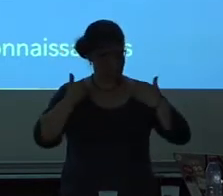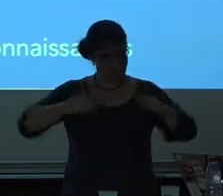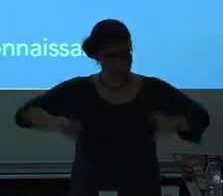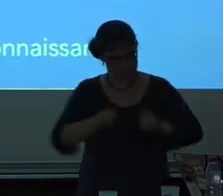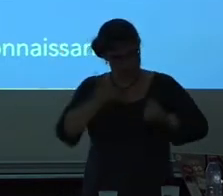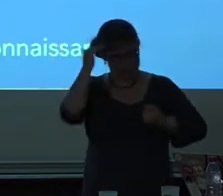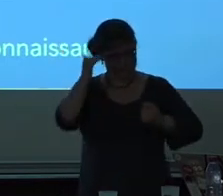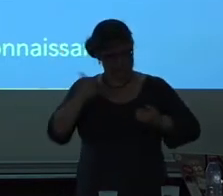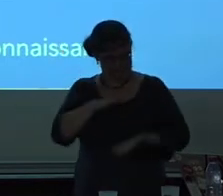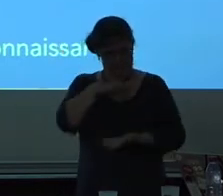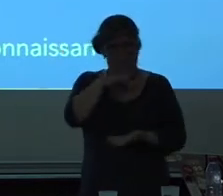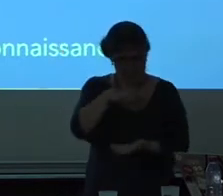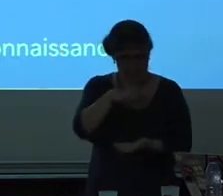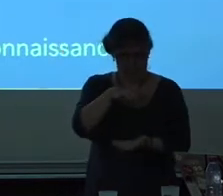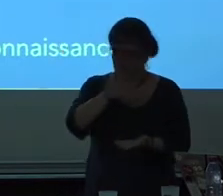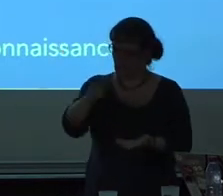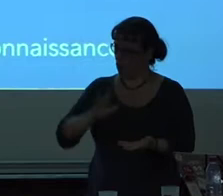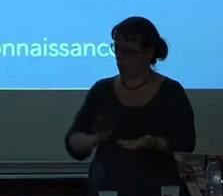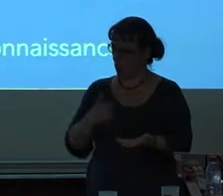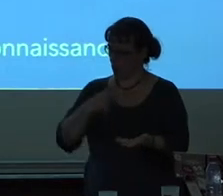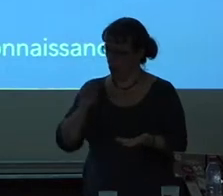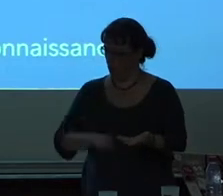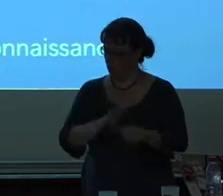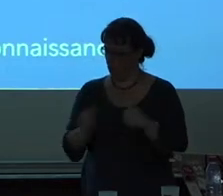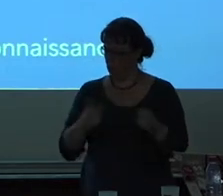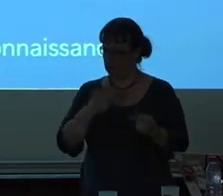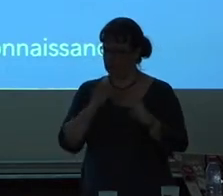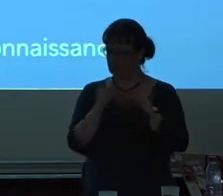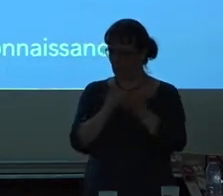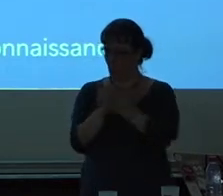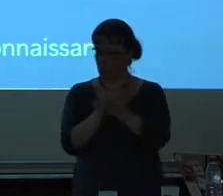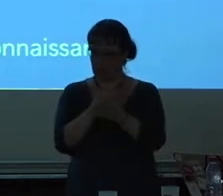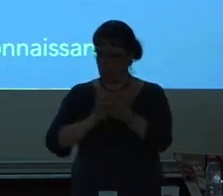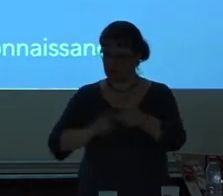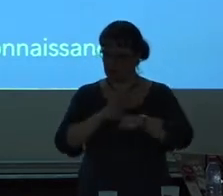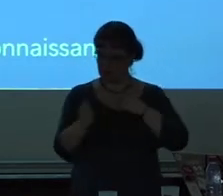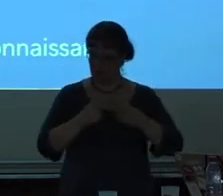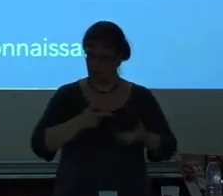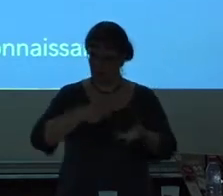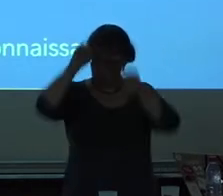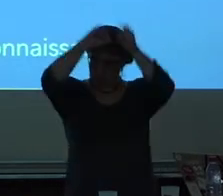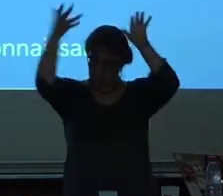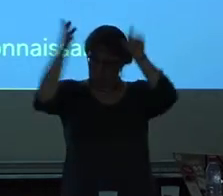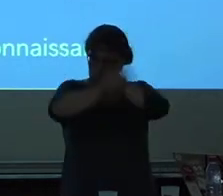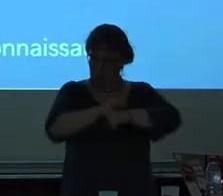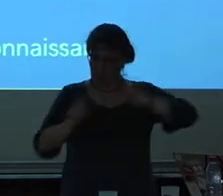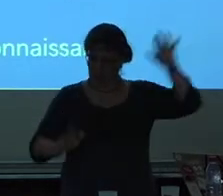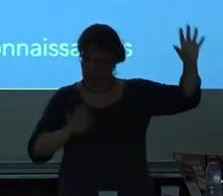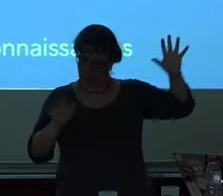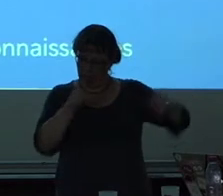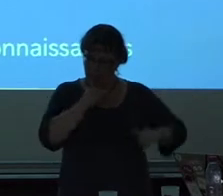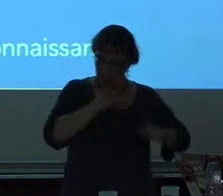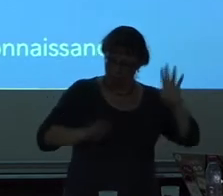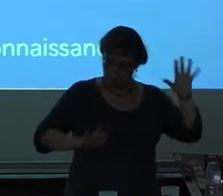senior. Est-ce que je peux transmettre mes compétences quand je suis intermédiaire ou junior et que j'ai encore tellement de choses à